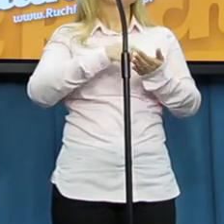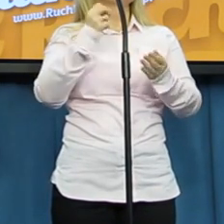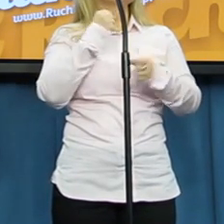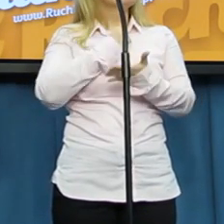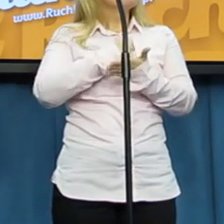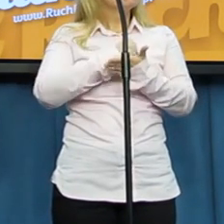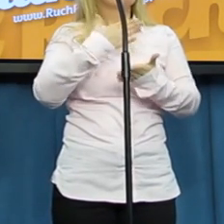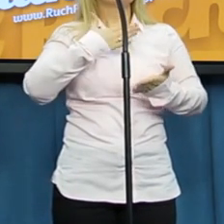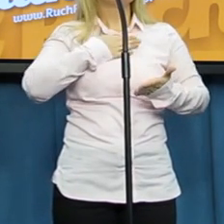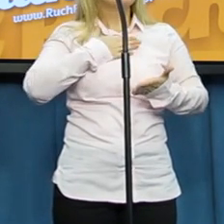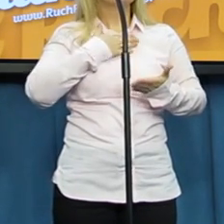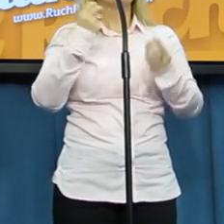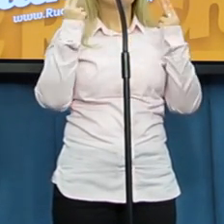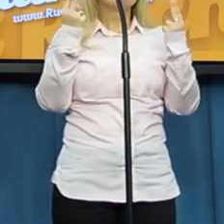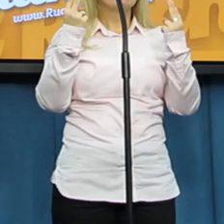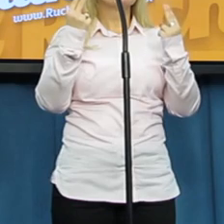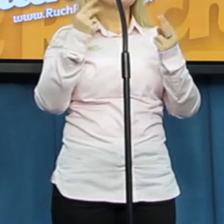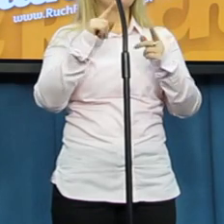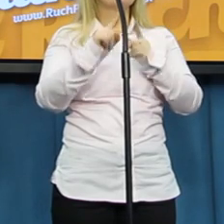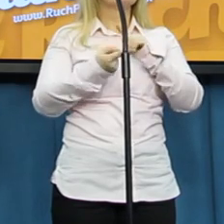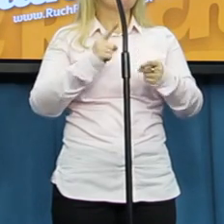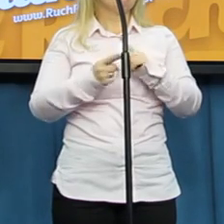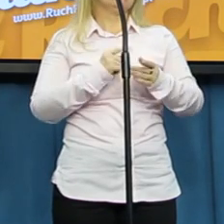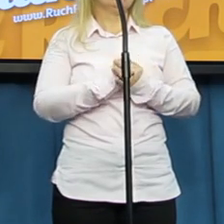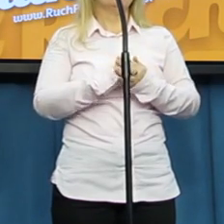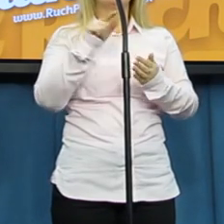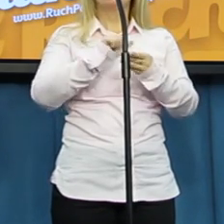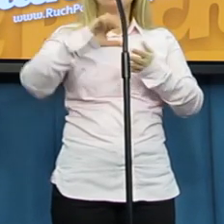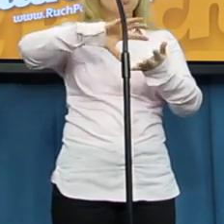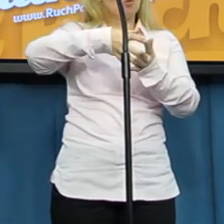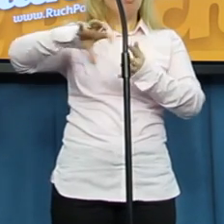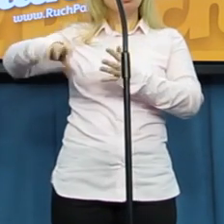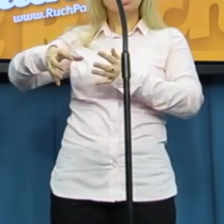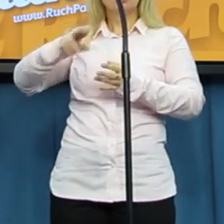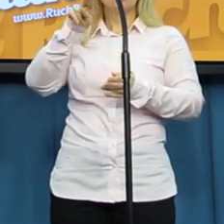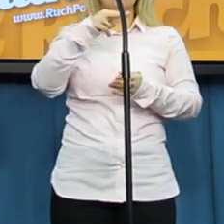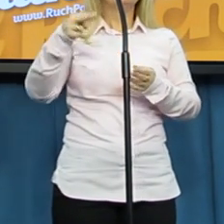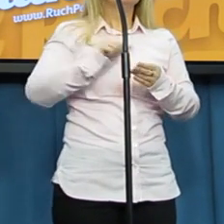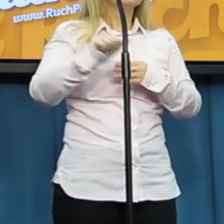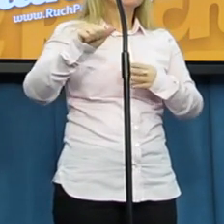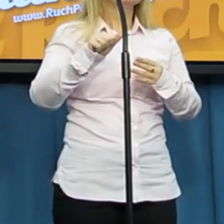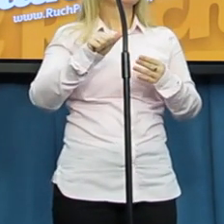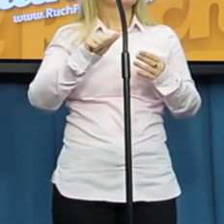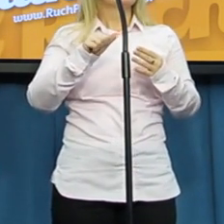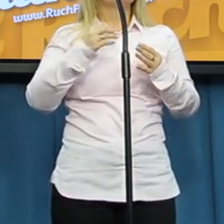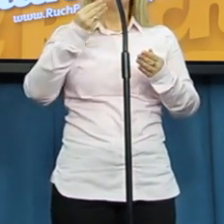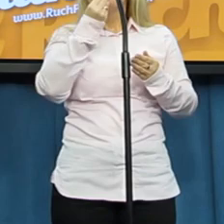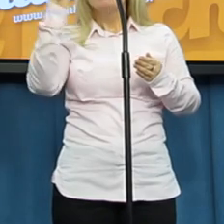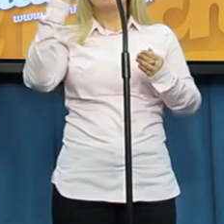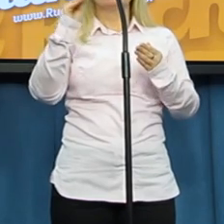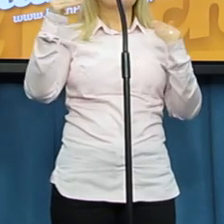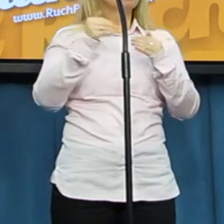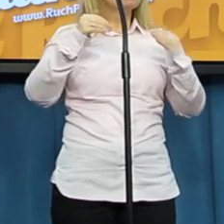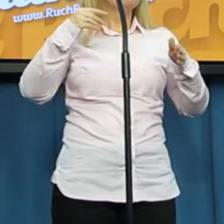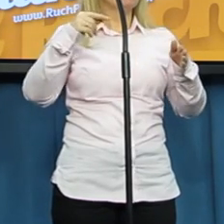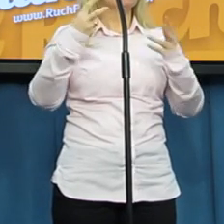najważniejszych sensów, bo to jest jeden z tych trzech czy czterech obszarów, w których można mieć największy efekt głębszej integracji europejskiej.